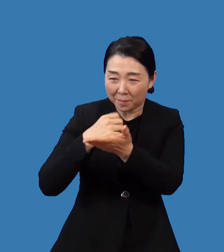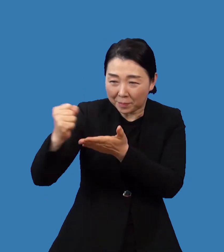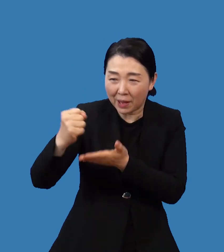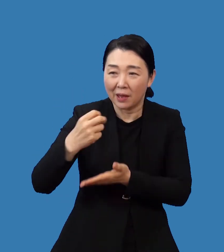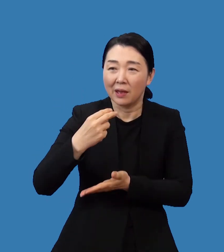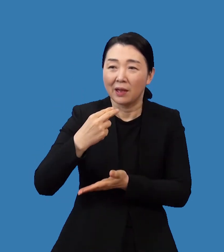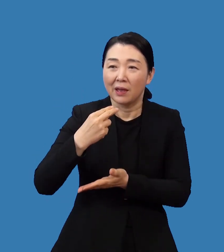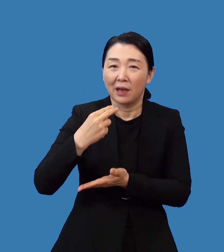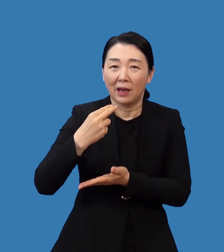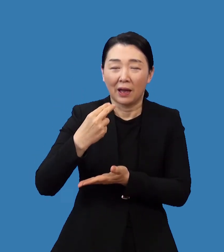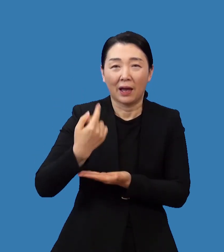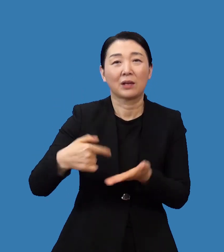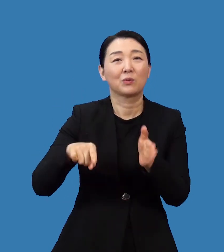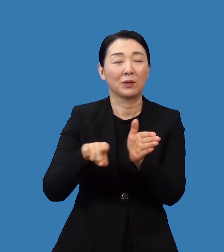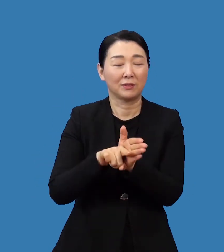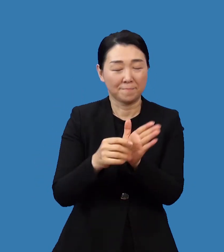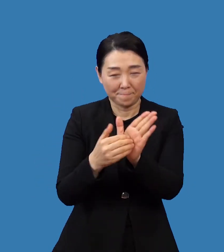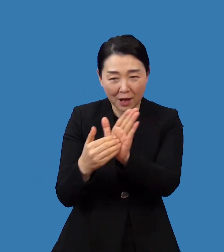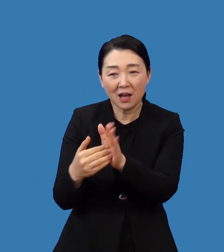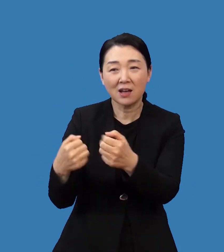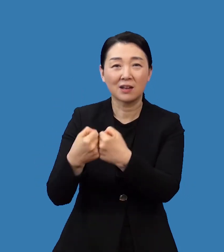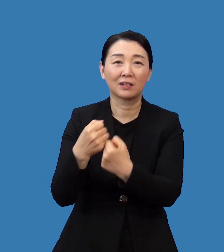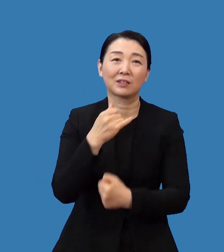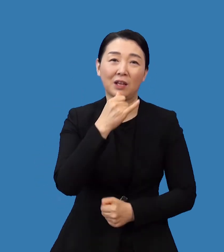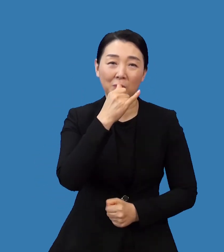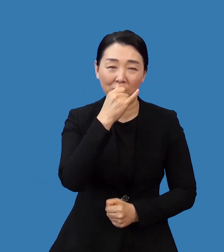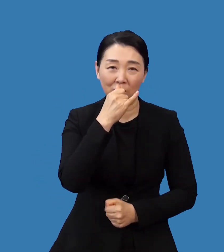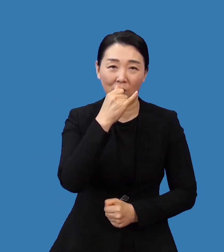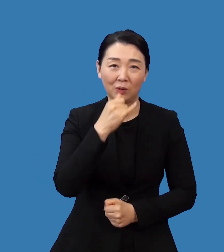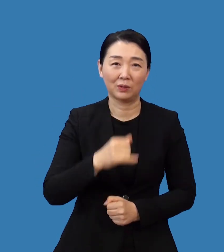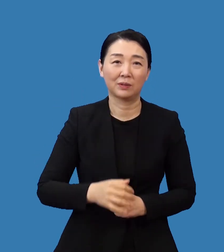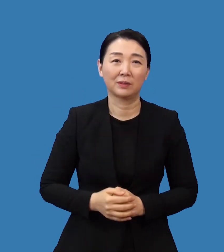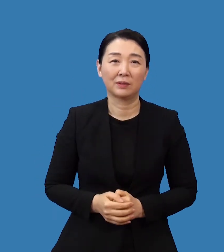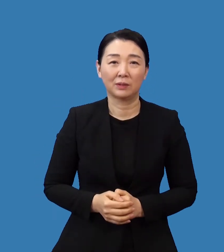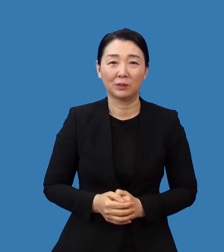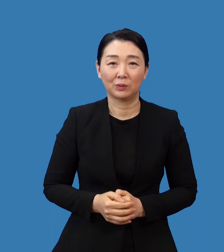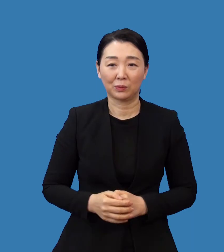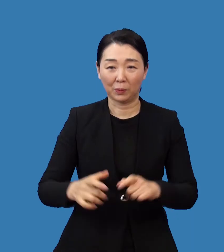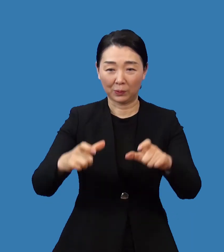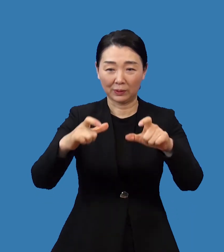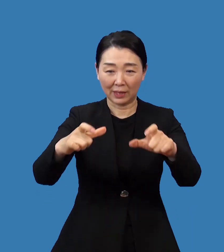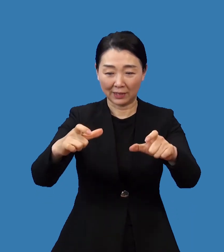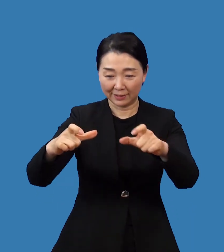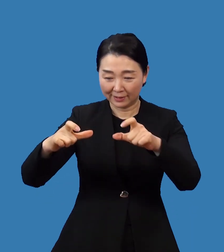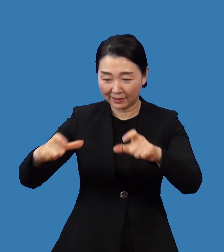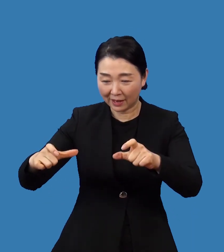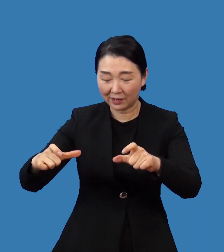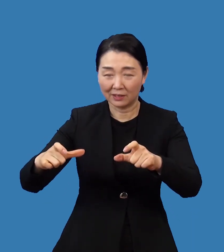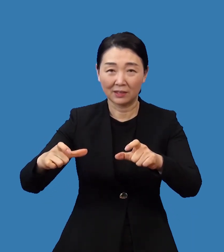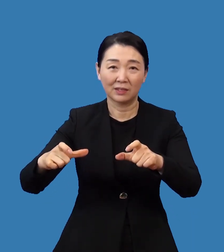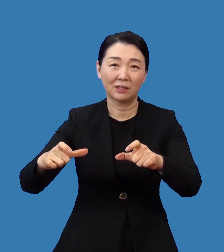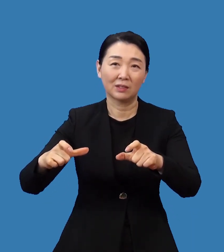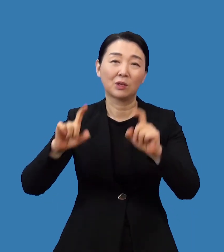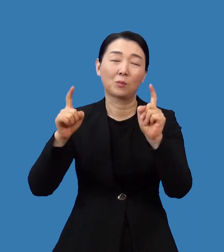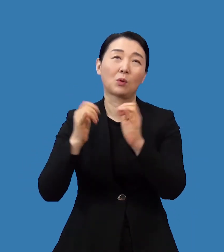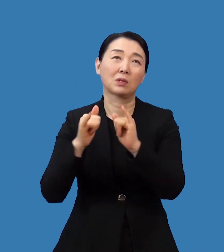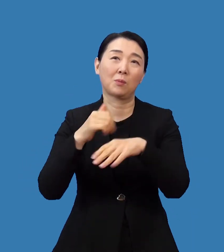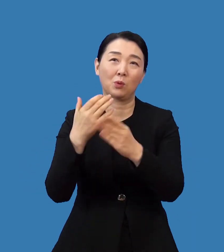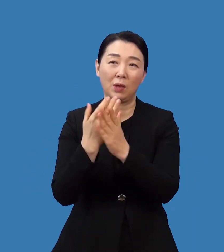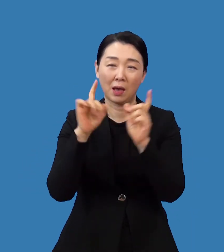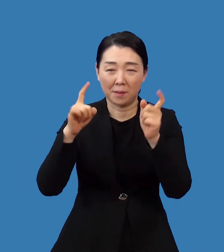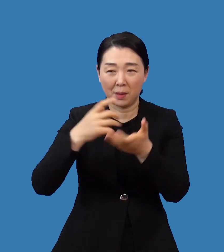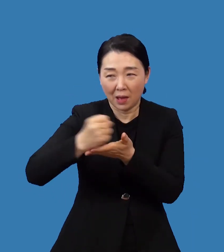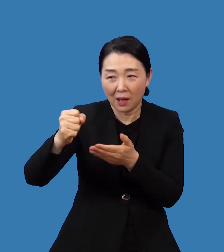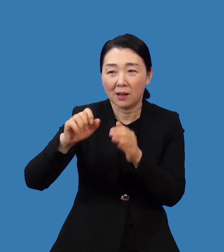위한 싸움을 자기의 양떼들을 노리고 있는 다른 지역의 목자들과 다반사로 싸움을 해야만